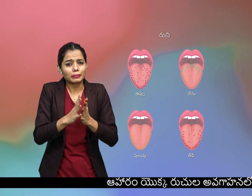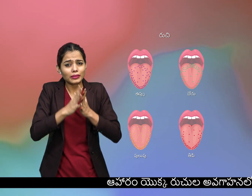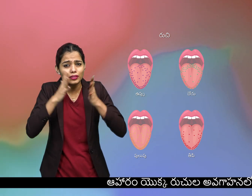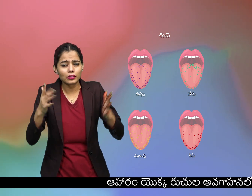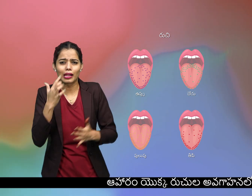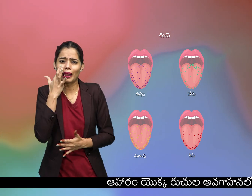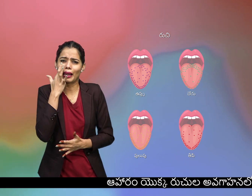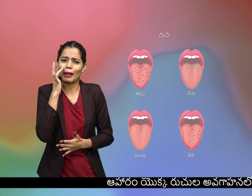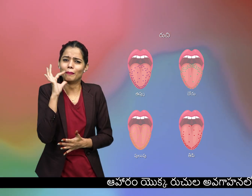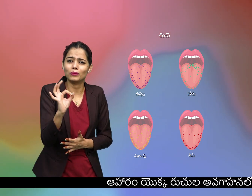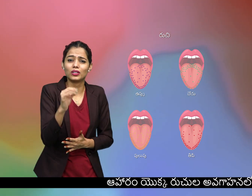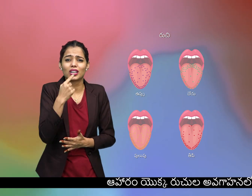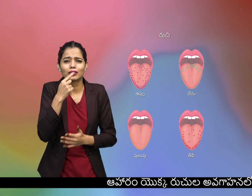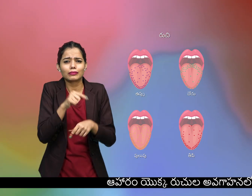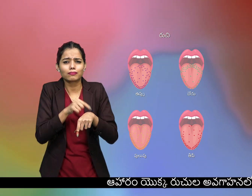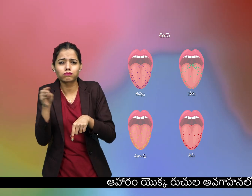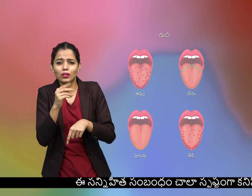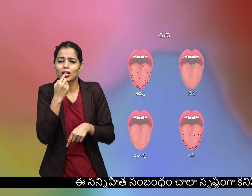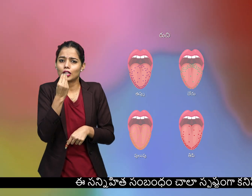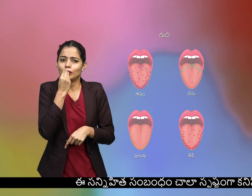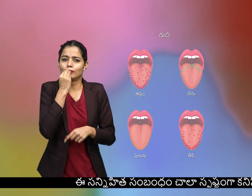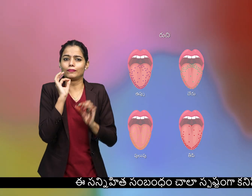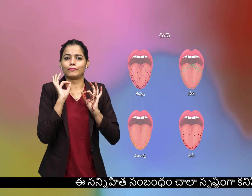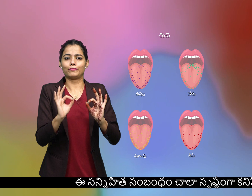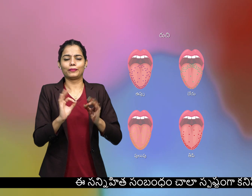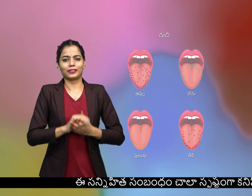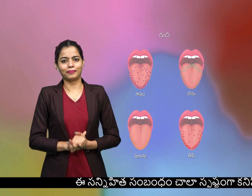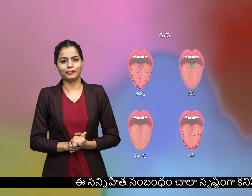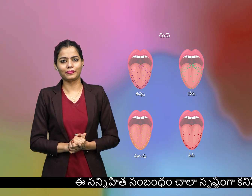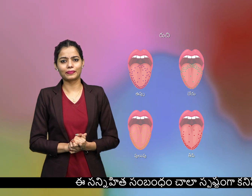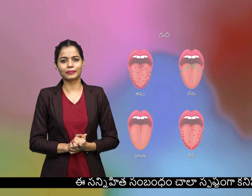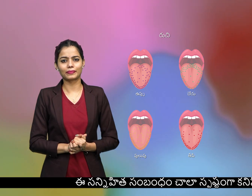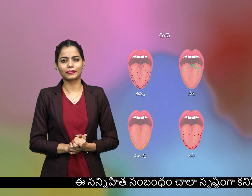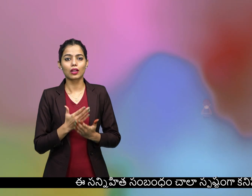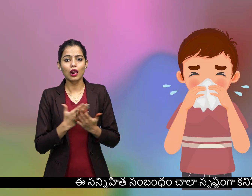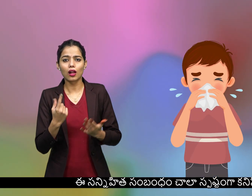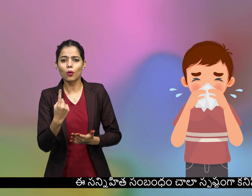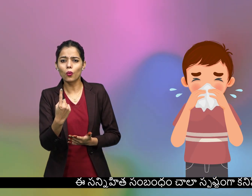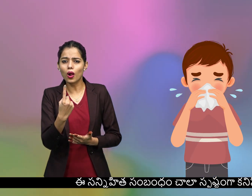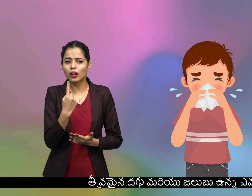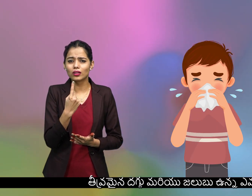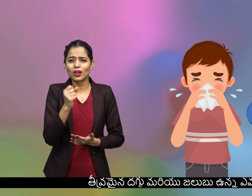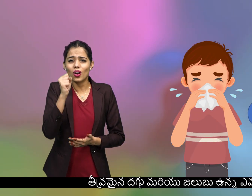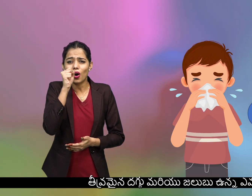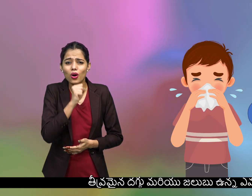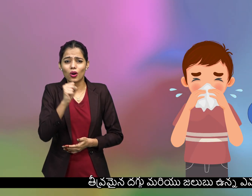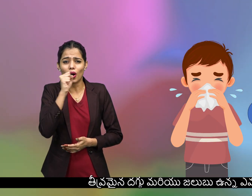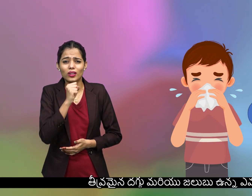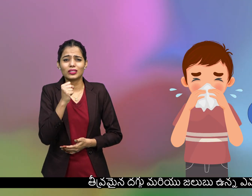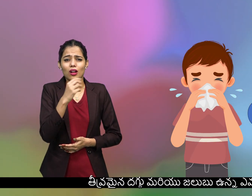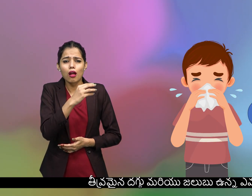ఆహారం యొక్క రుచుల అవగాహనలో ఈ సన్నిహిత సంబంధం చాలా స్పష్టంగా కనిపిస్తుంది. తీవ్రమైన